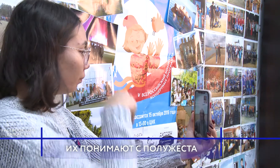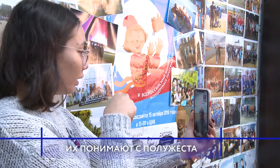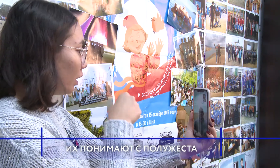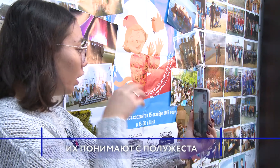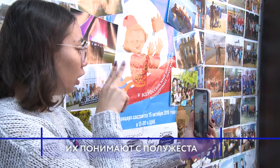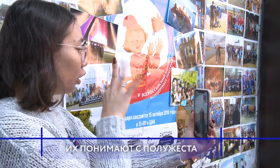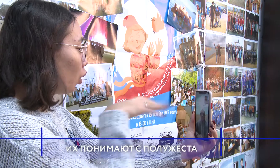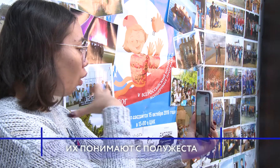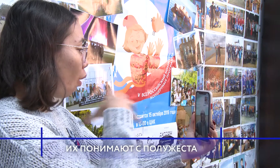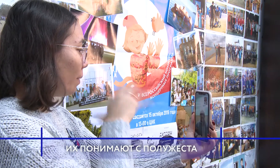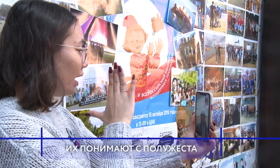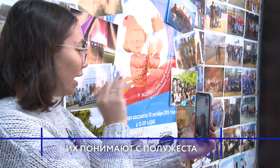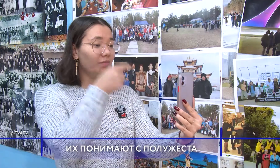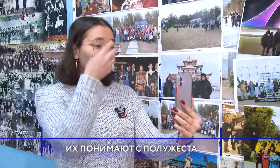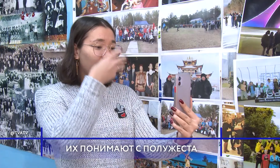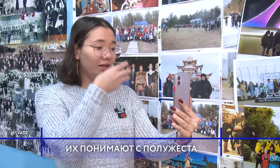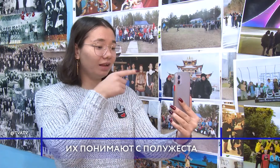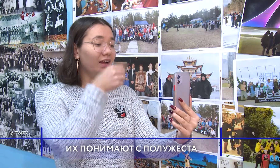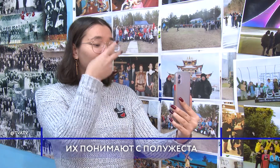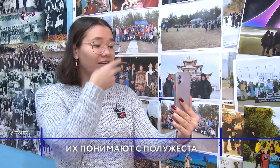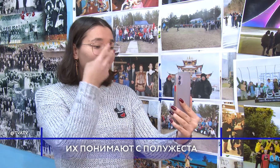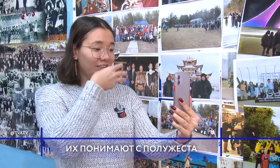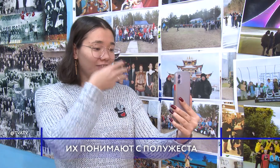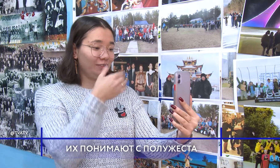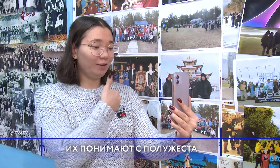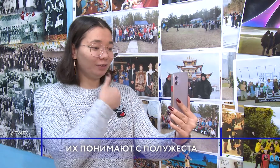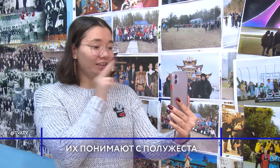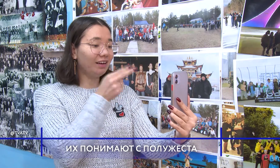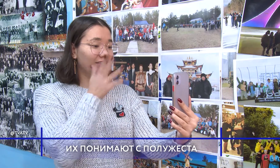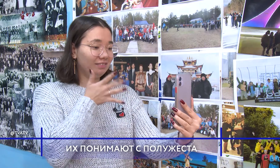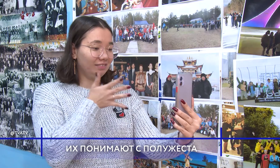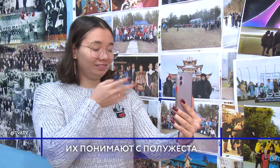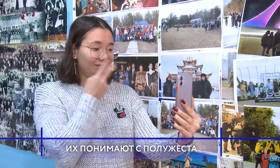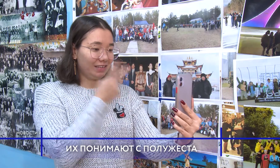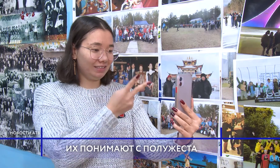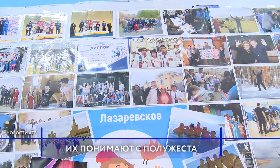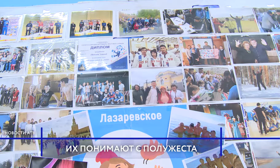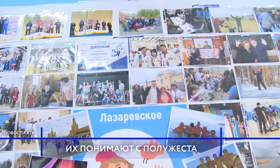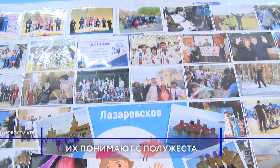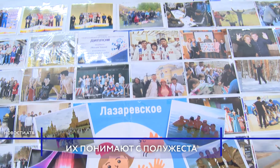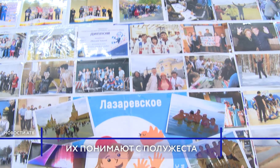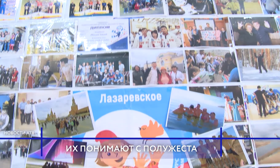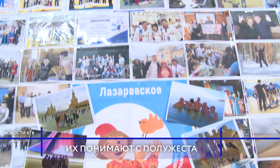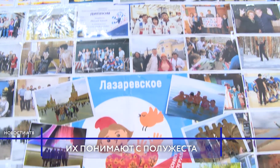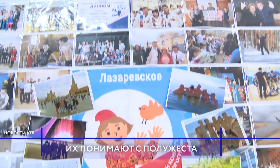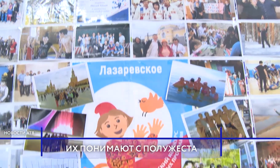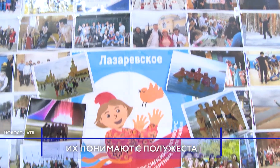– это сопровождение глухих в социальные учреждения. Они же помогают поступить в институт и устроиться на работу. Помимо этого, Всероссийское общество